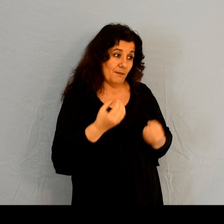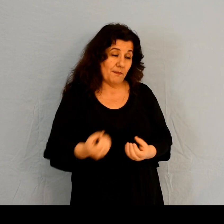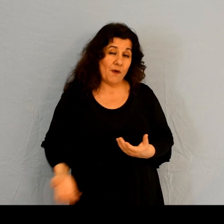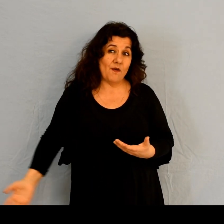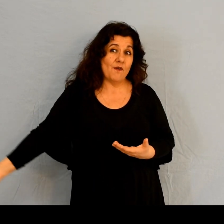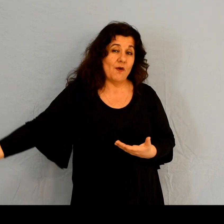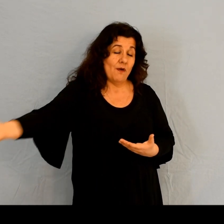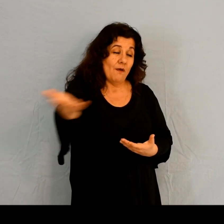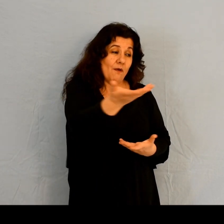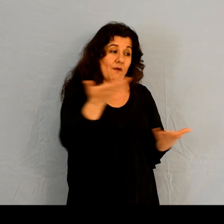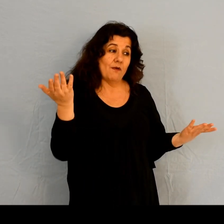Israël.